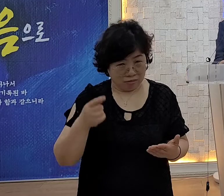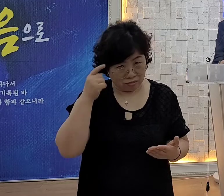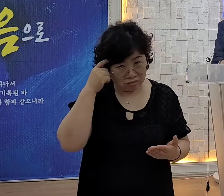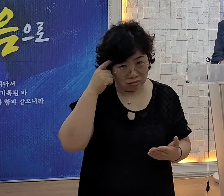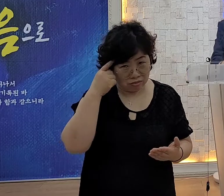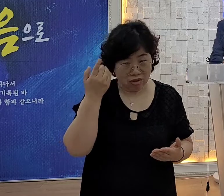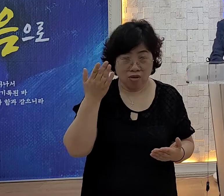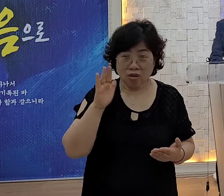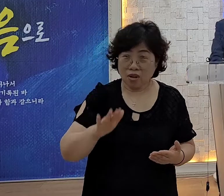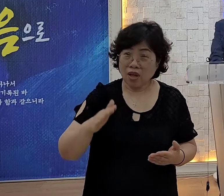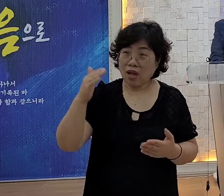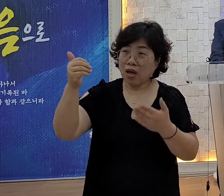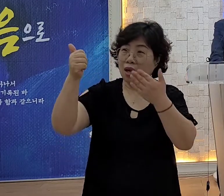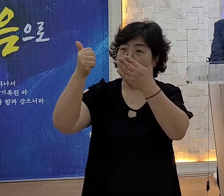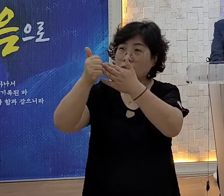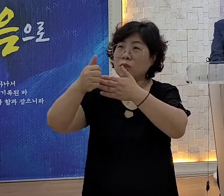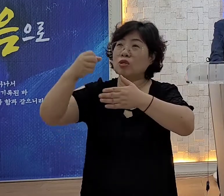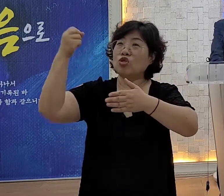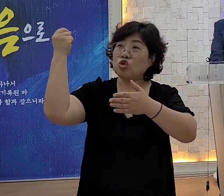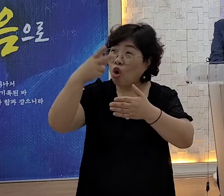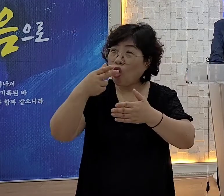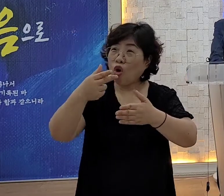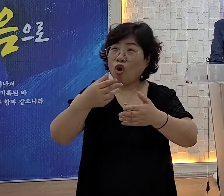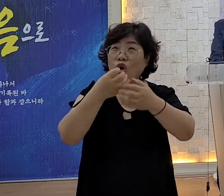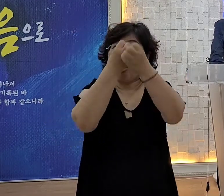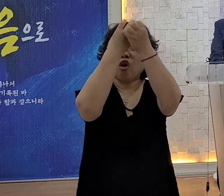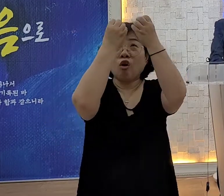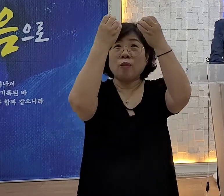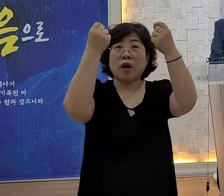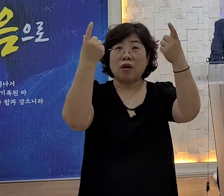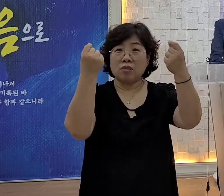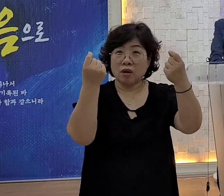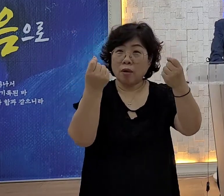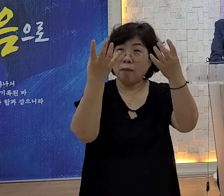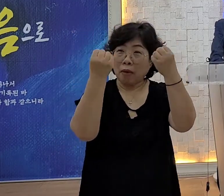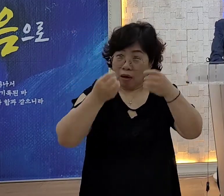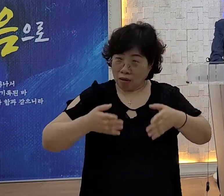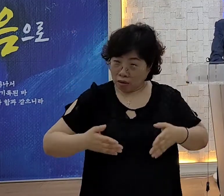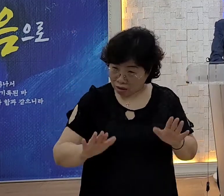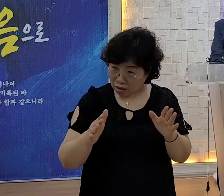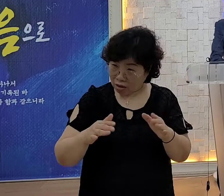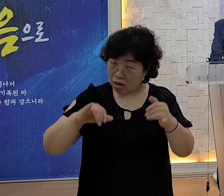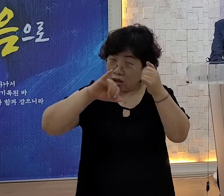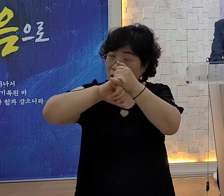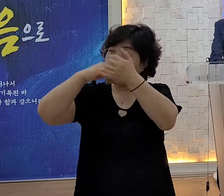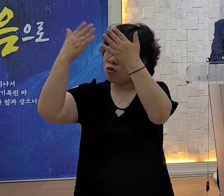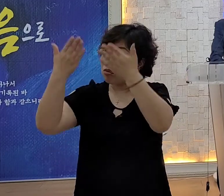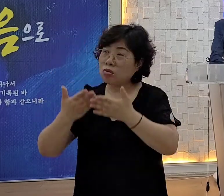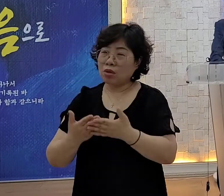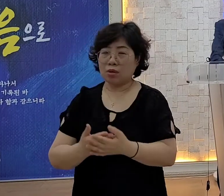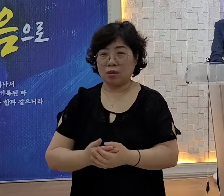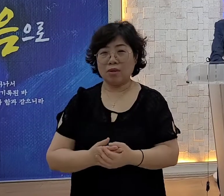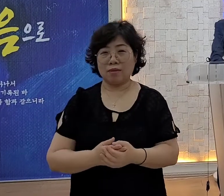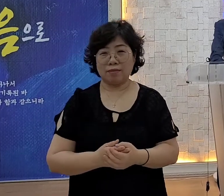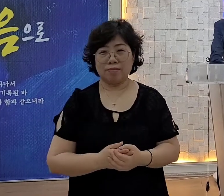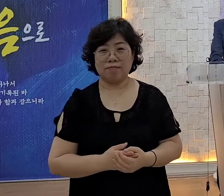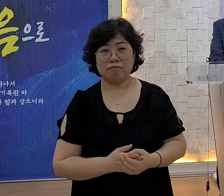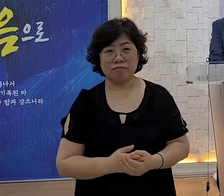그런데 하나님은 아브라함의 후손이 저 하늘에 별과 같을 것이다. 이렇게 말씀하고